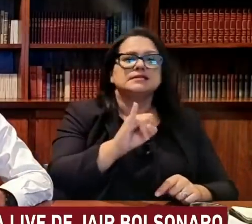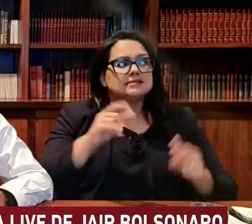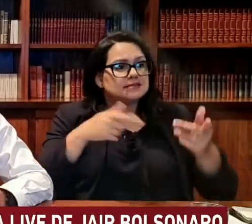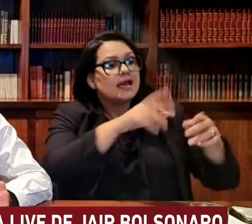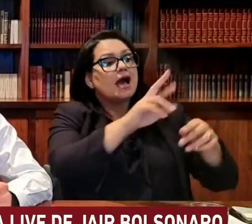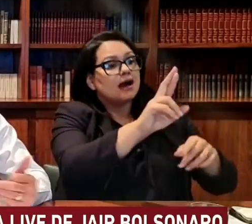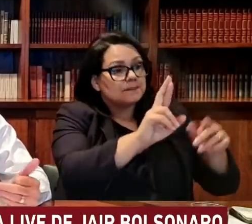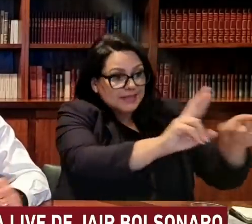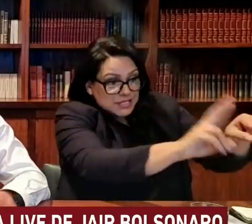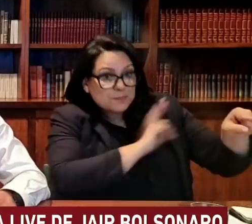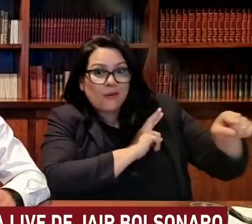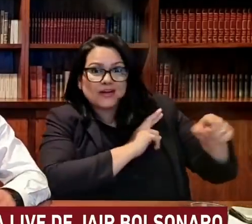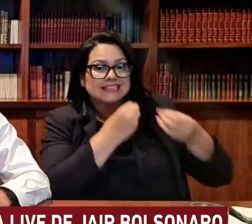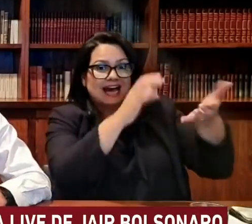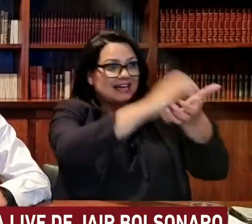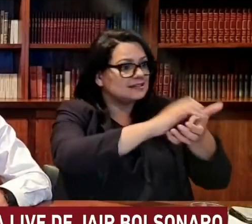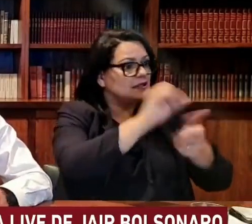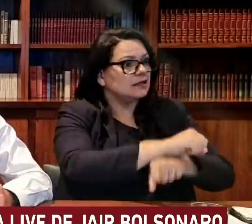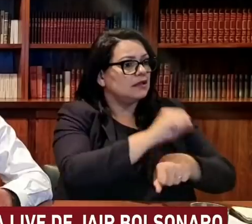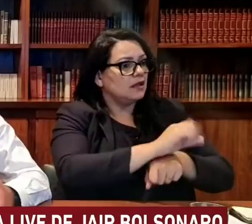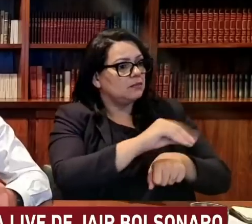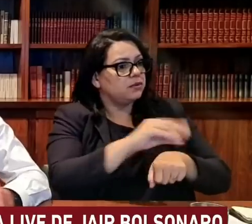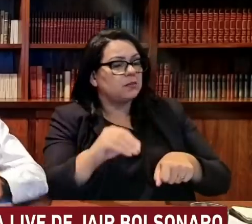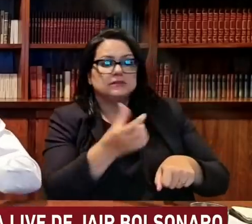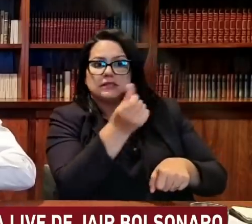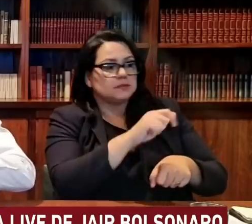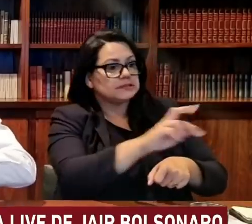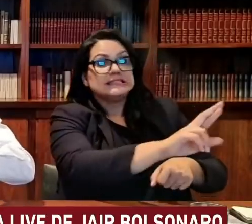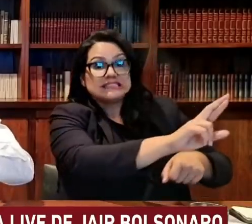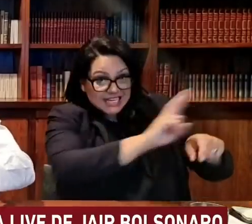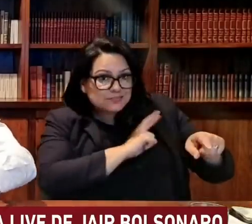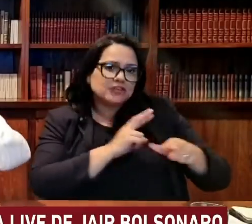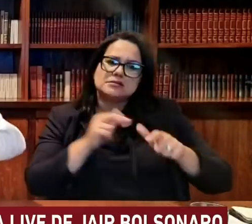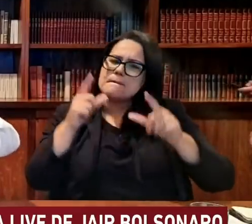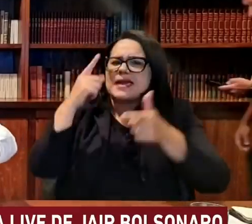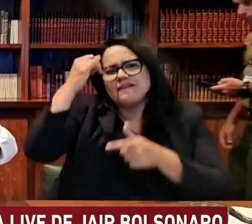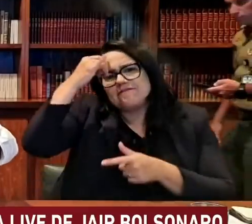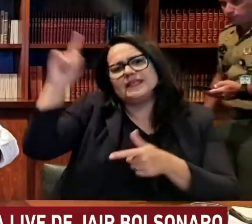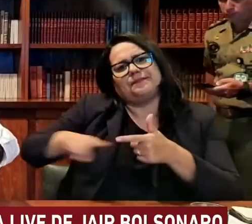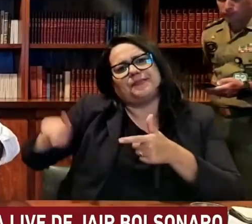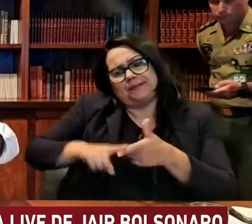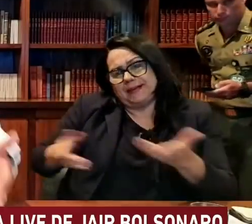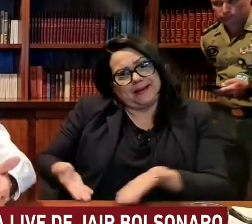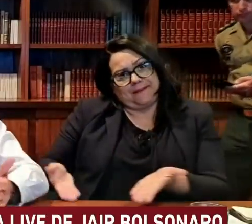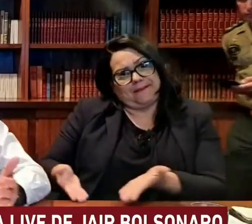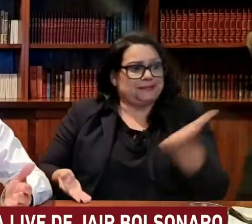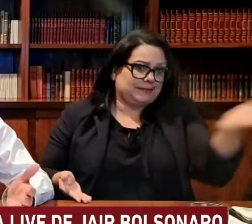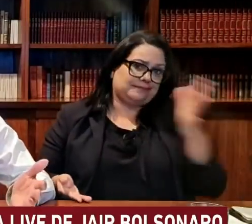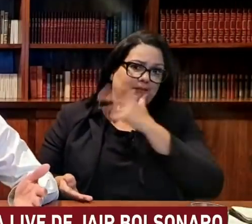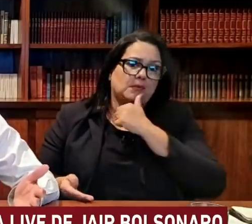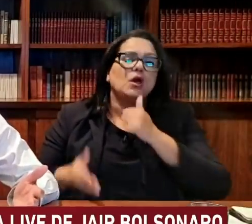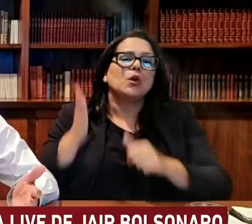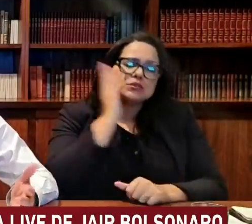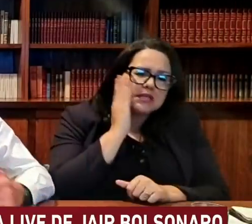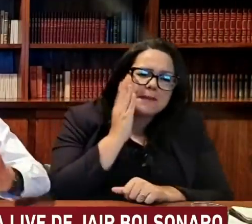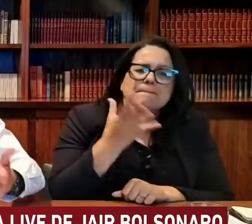pelo Supremo Tribunal Federal. Mas vamos lá, a gente vai resolvendo as coisas, demora, o preço está caro, tem muito caminhoneiro aí que vai parar, eu sei disso,